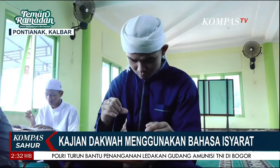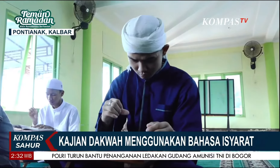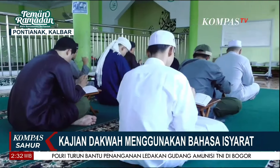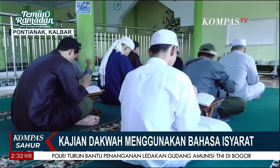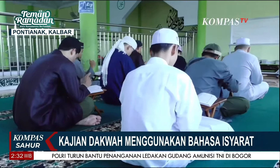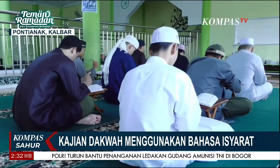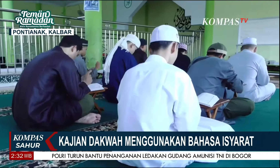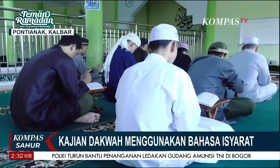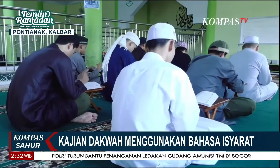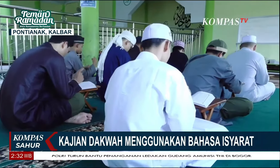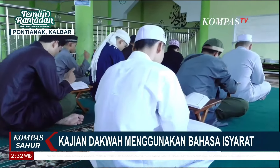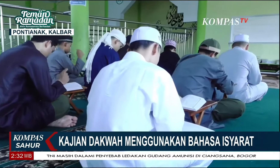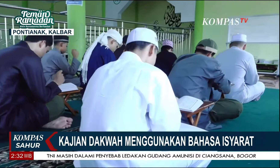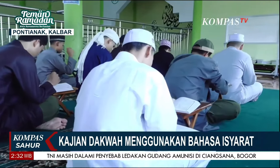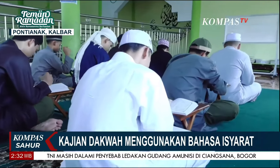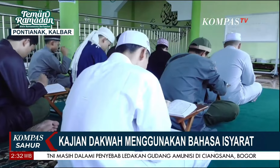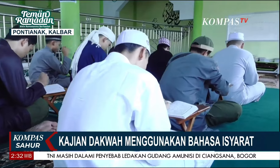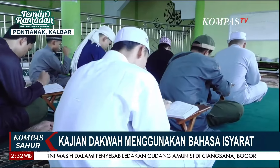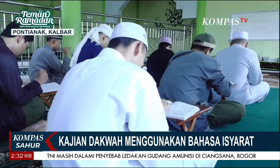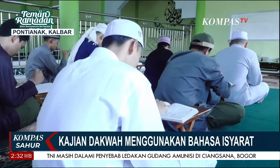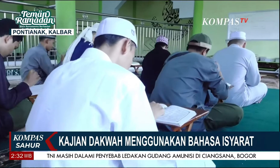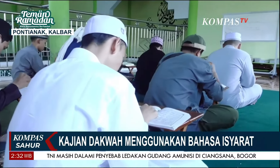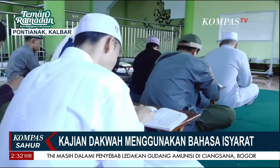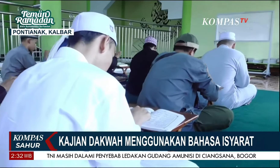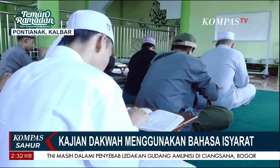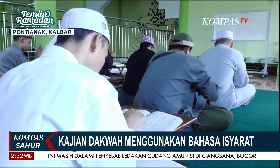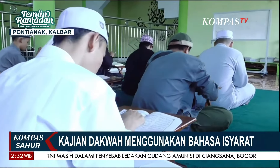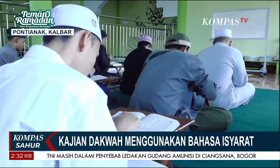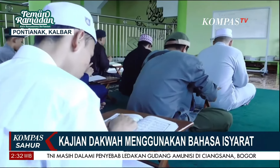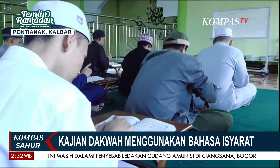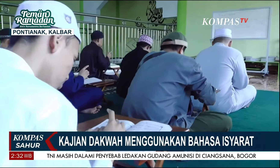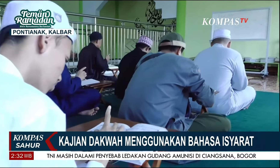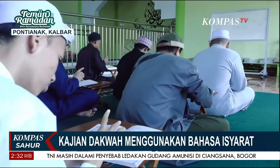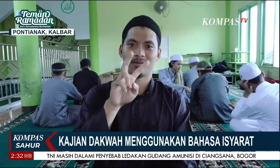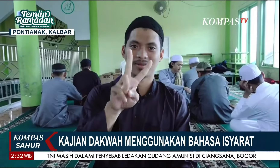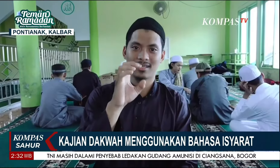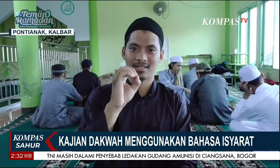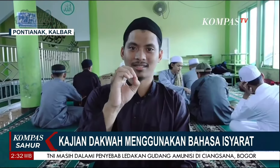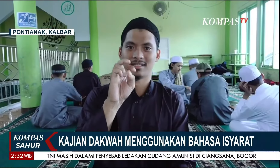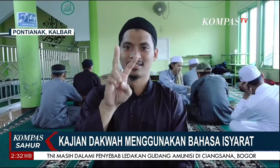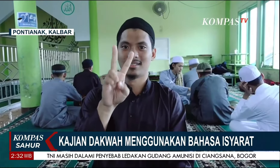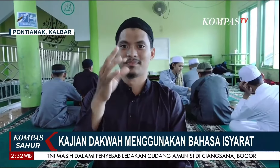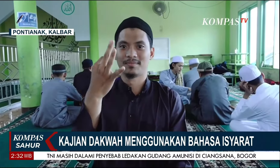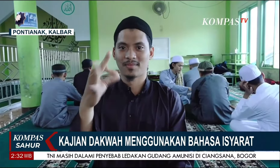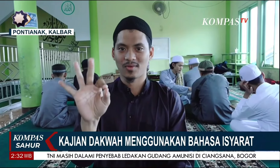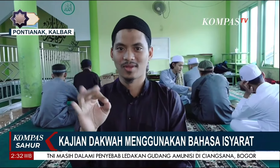agama dan mengenalkan Kebesaran Tuhan kepada teman tuli lainnya jadi saya Alhamdulillah sudah dari